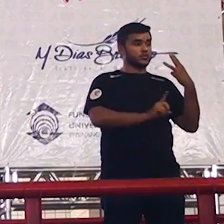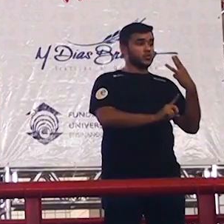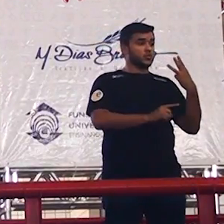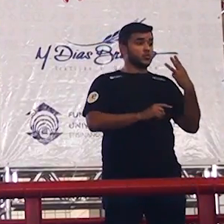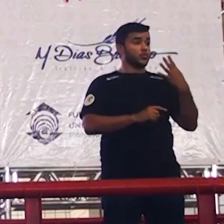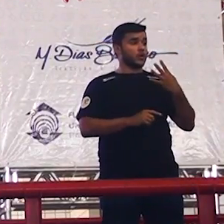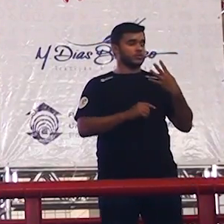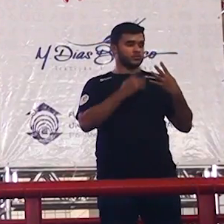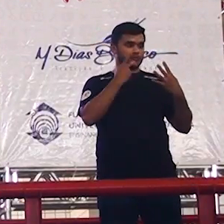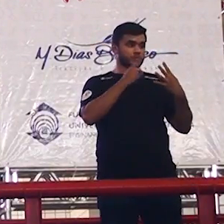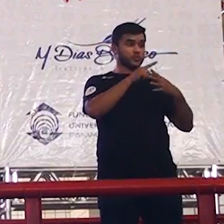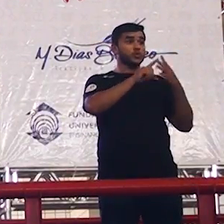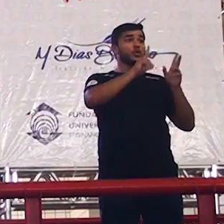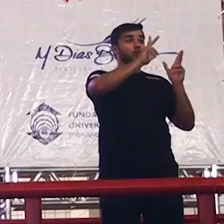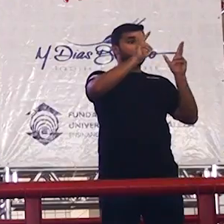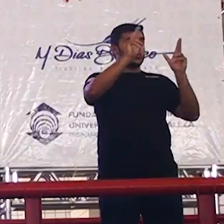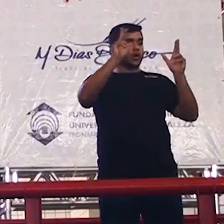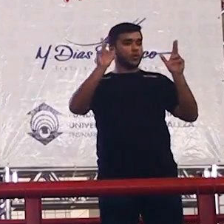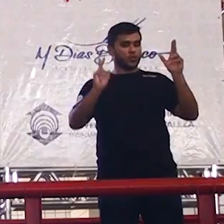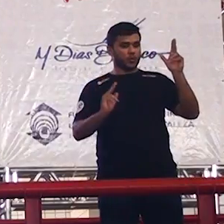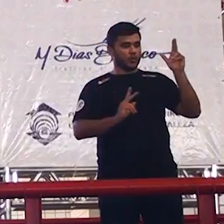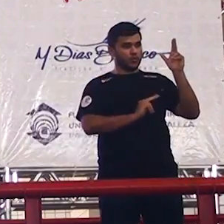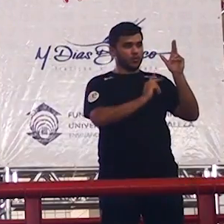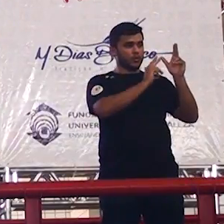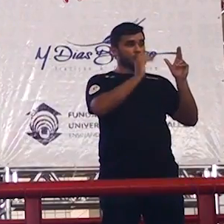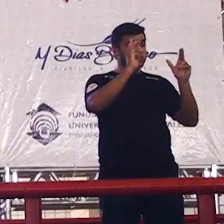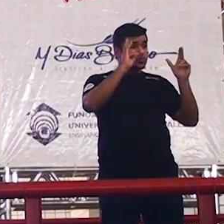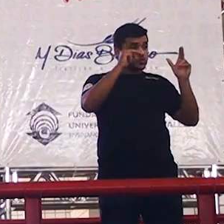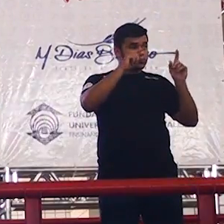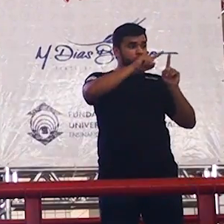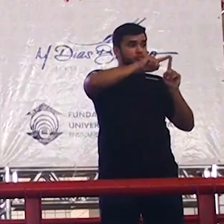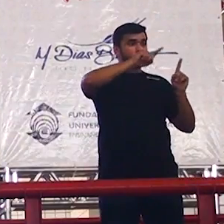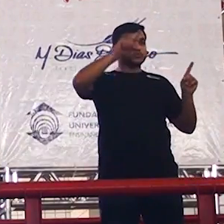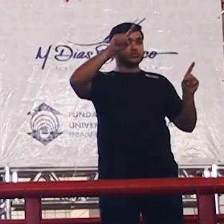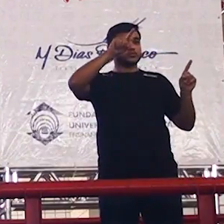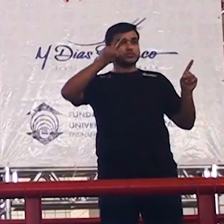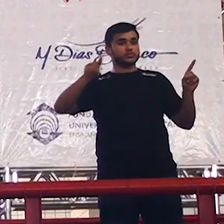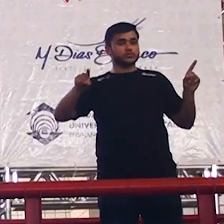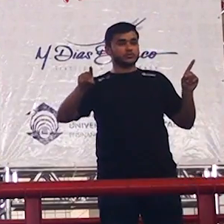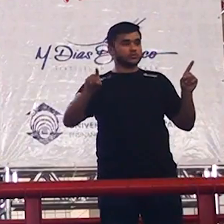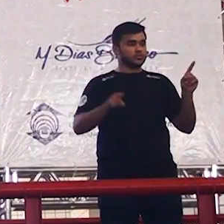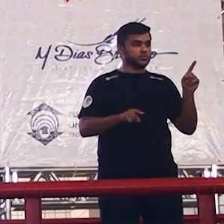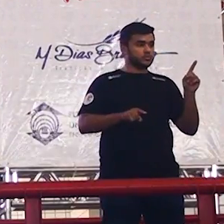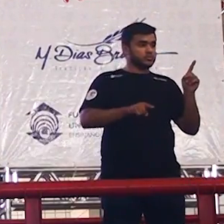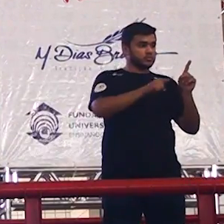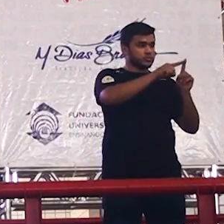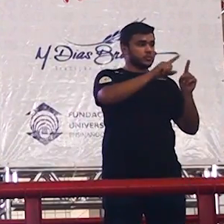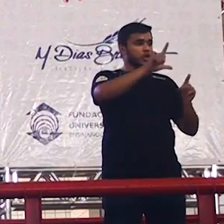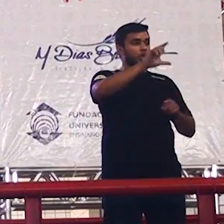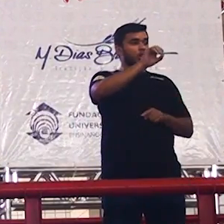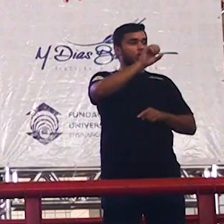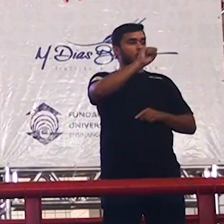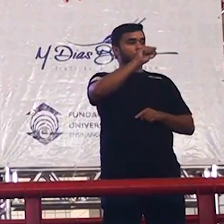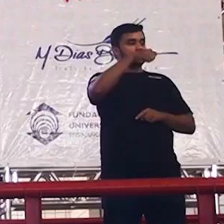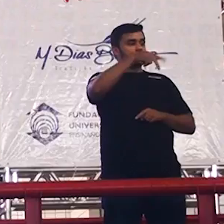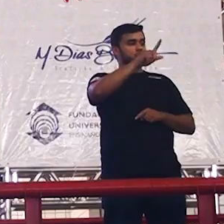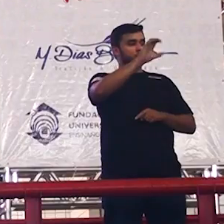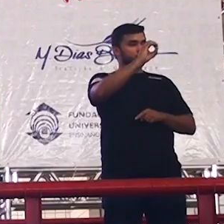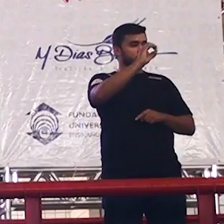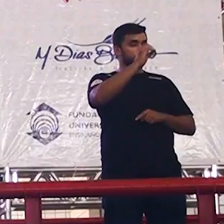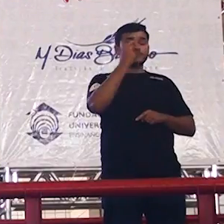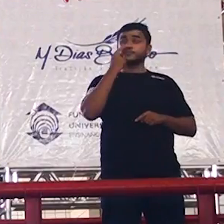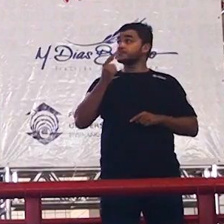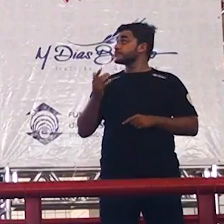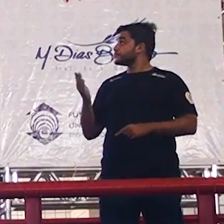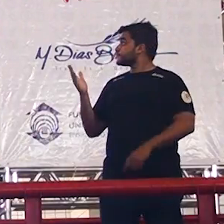são iguais. O losango é um quadrilátero onde todos os lados são